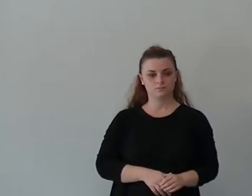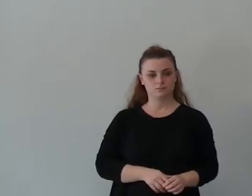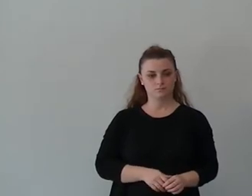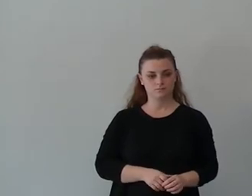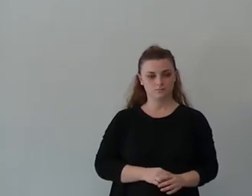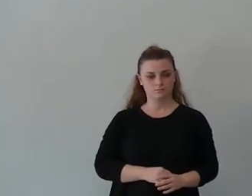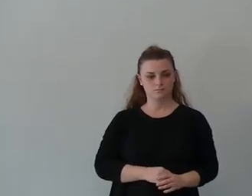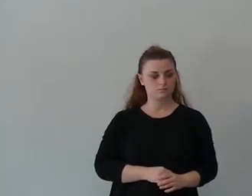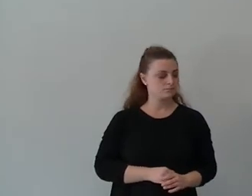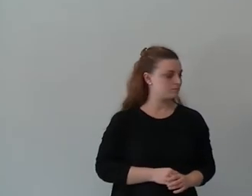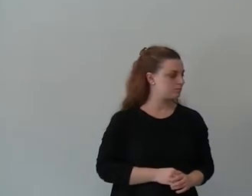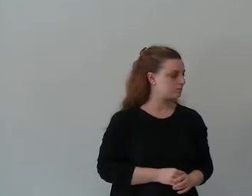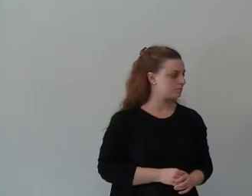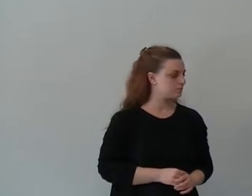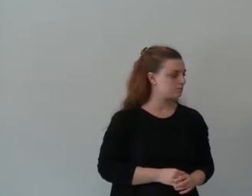in Cristo Gesù.